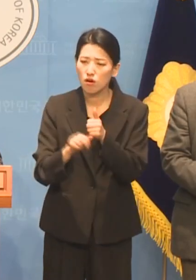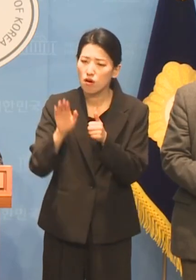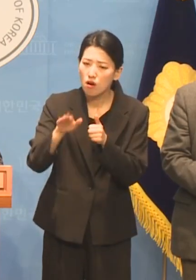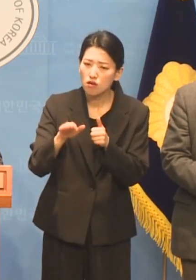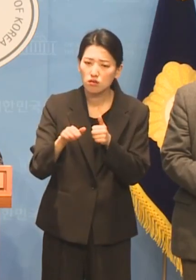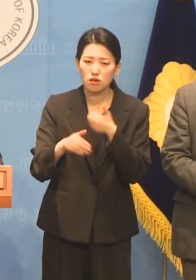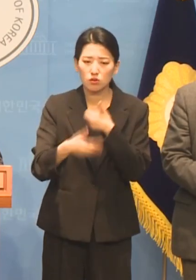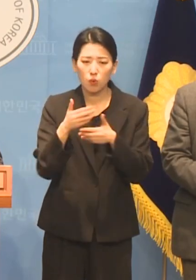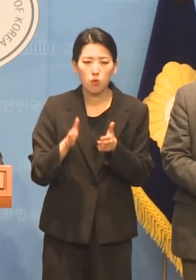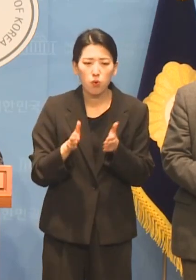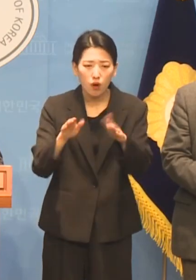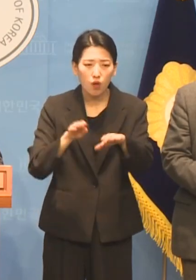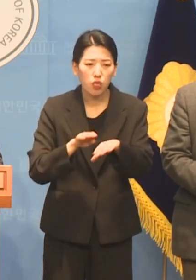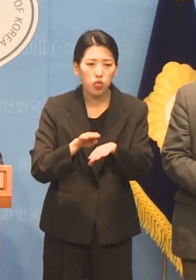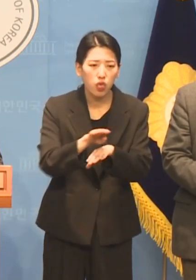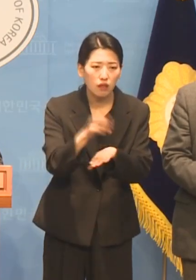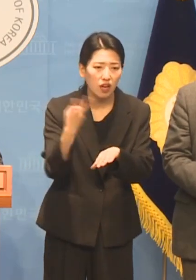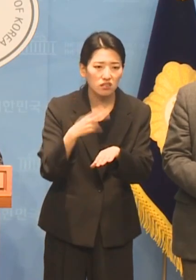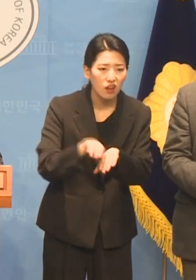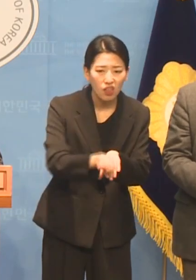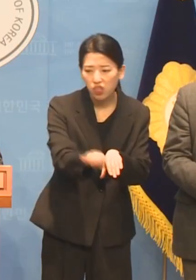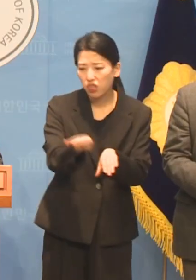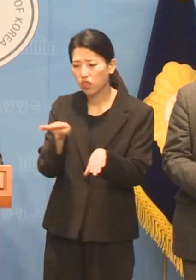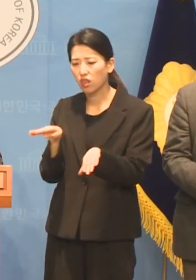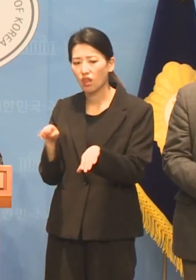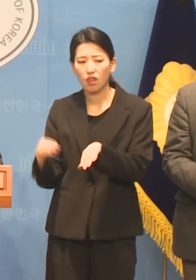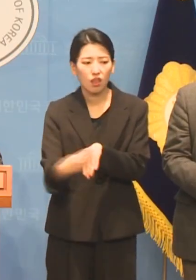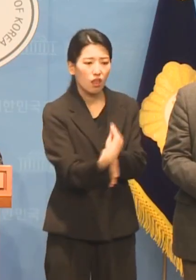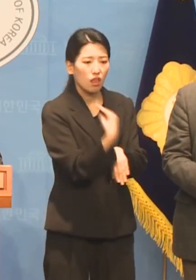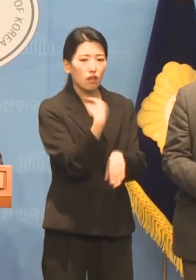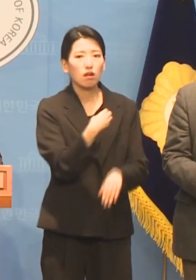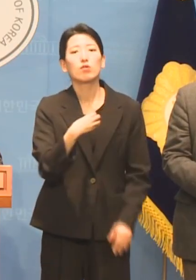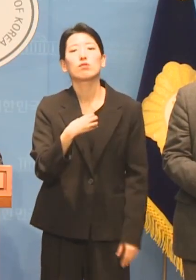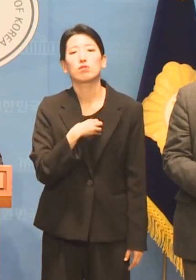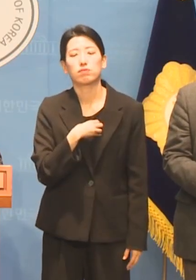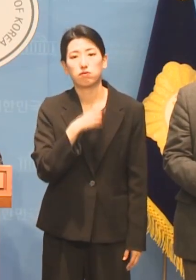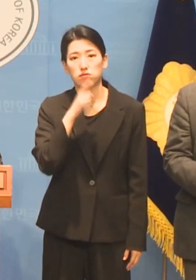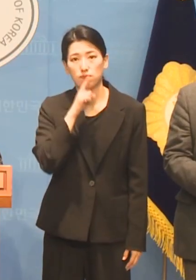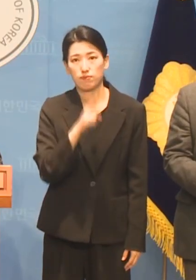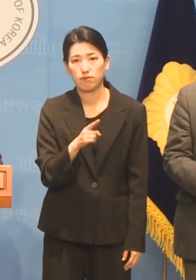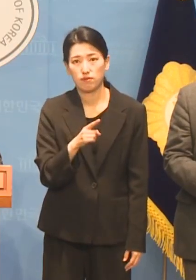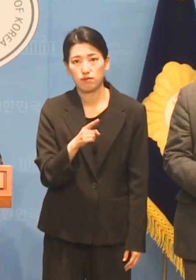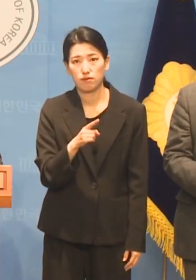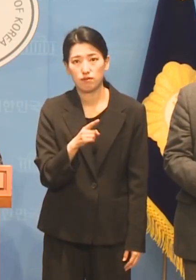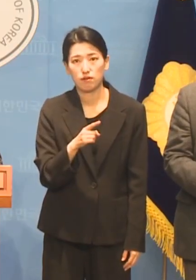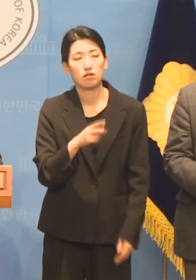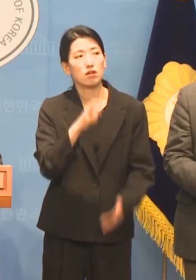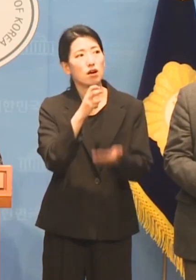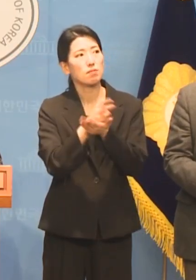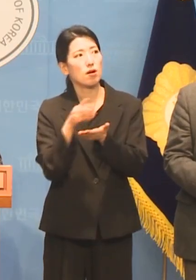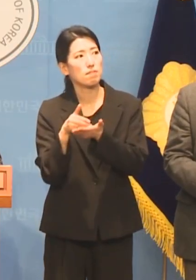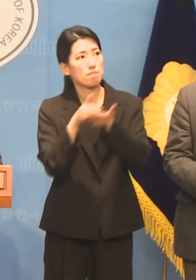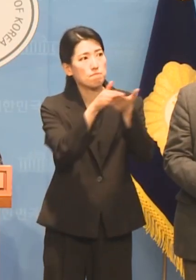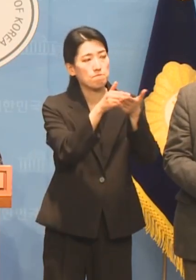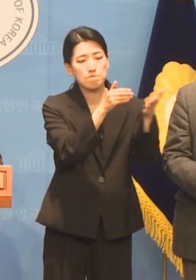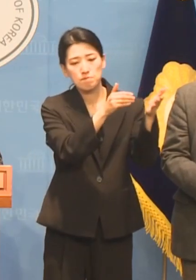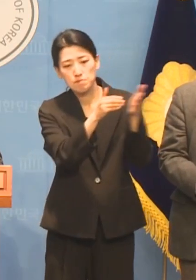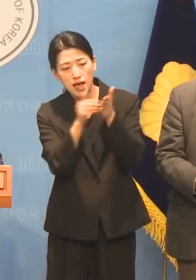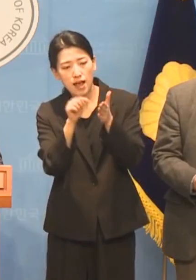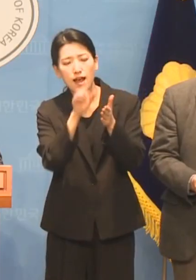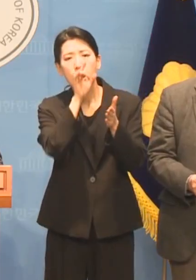돌아가는 것이라며 상법 개정안에 대한 제2요구권 행사를 반대한다는 뜻을 분명히